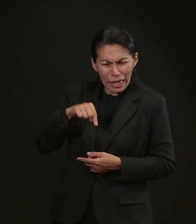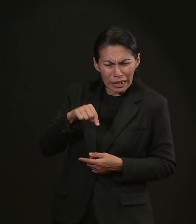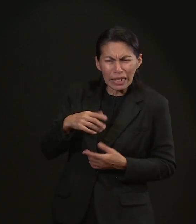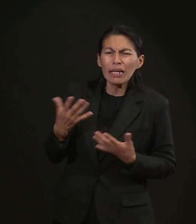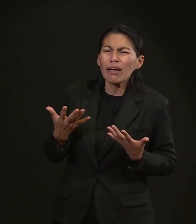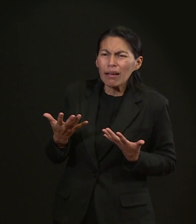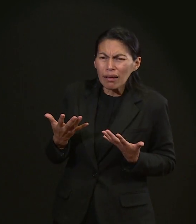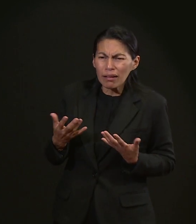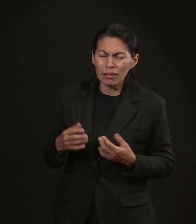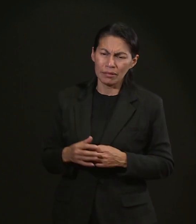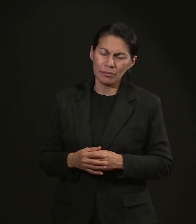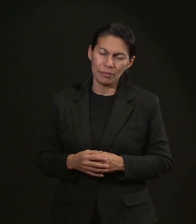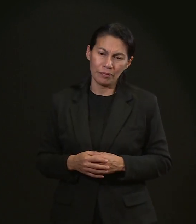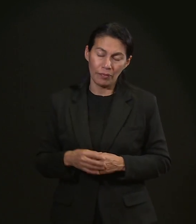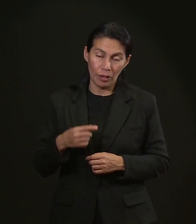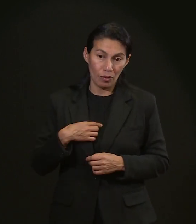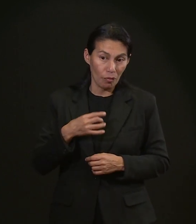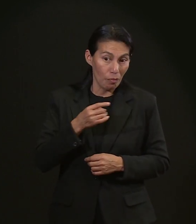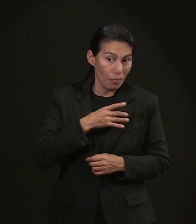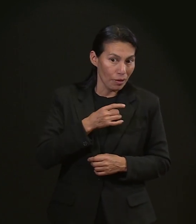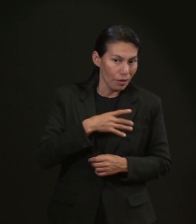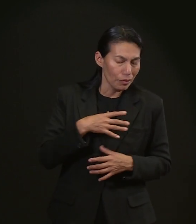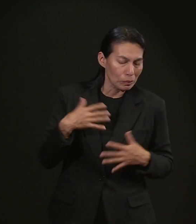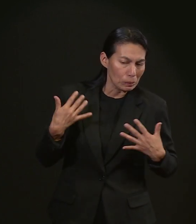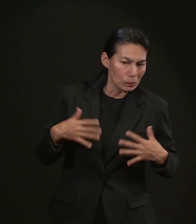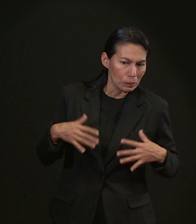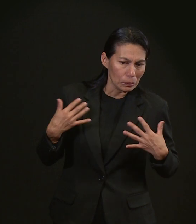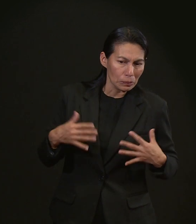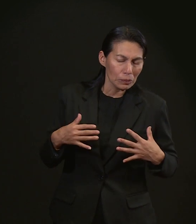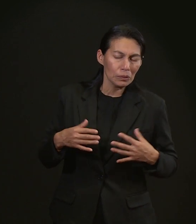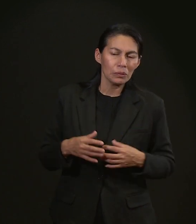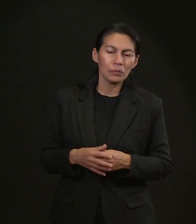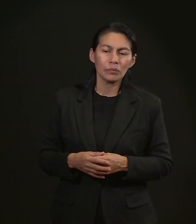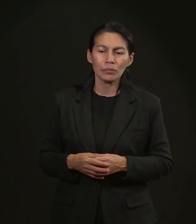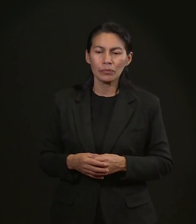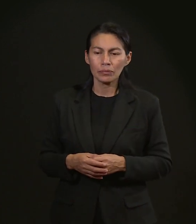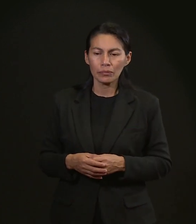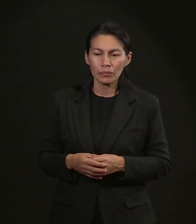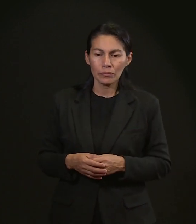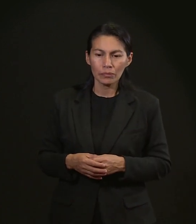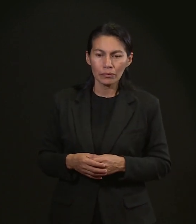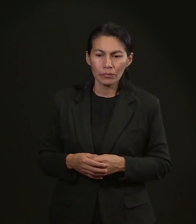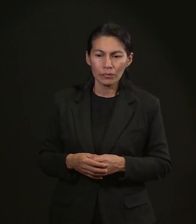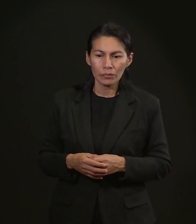para mí acá y aunque yo tenía temor porque